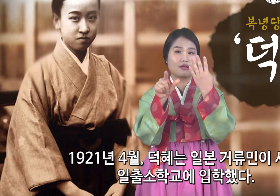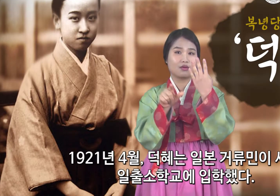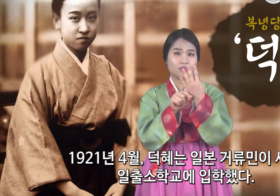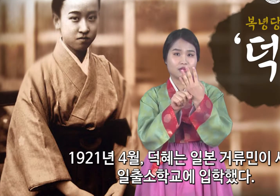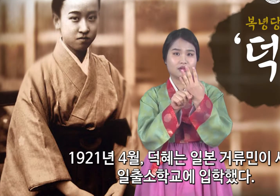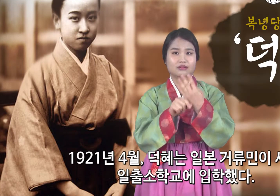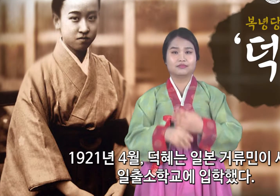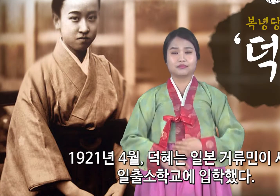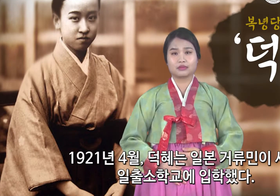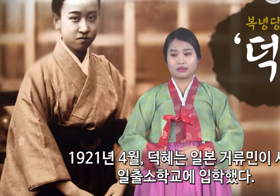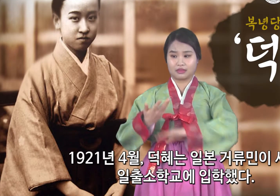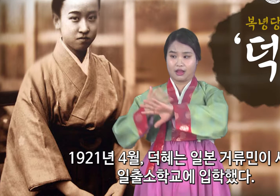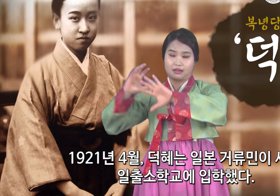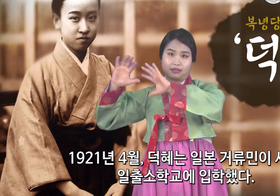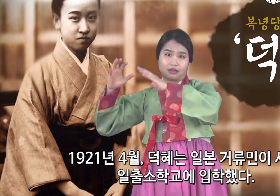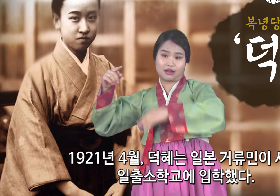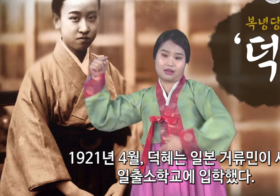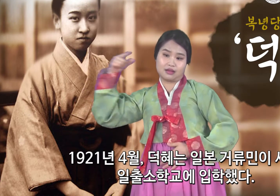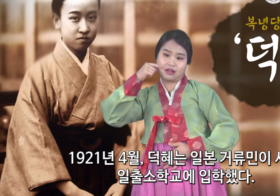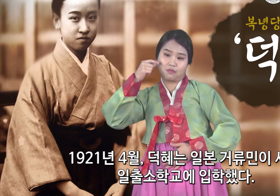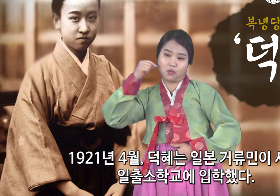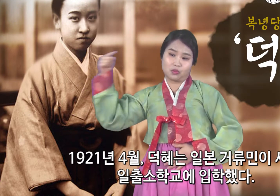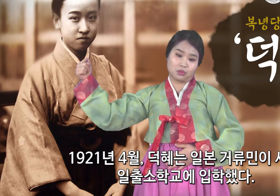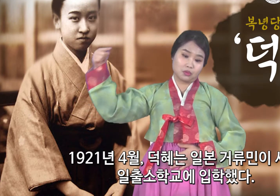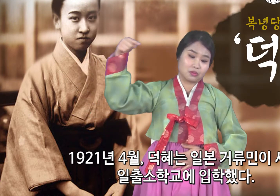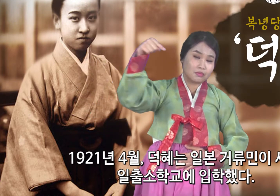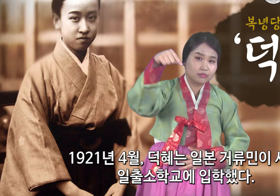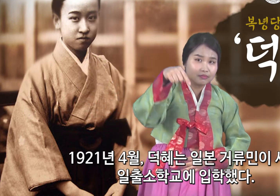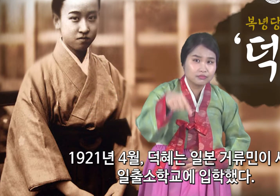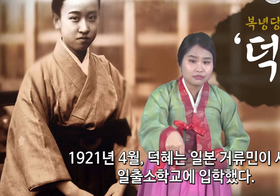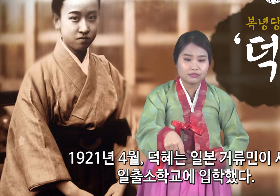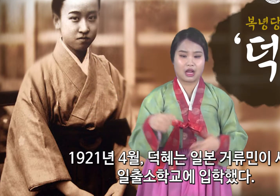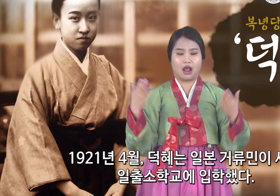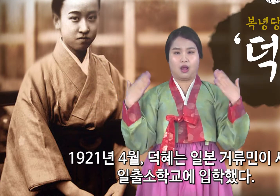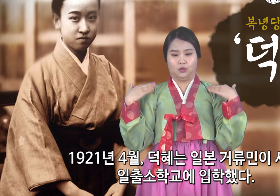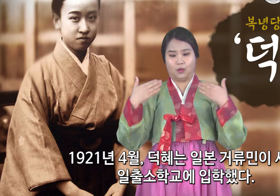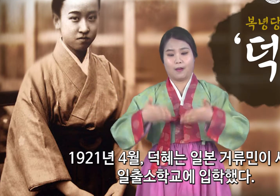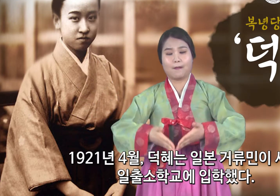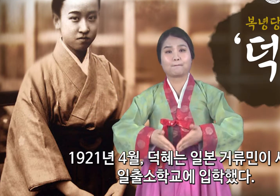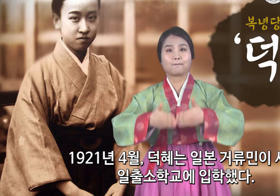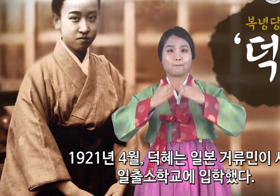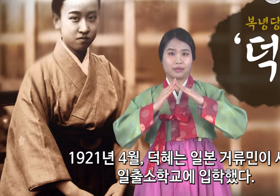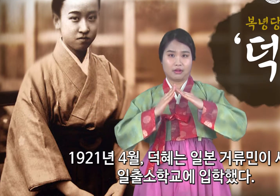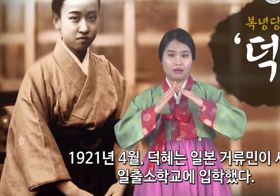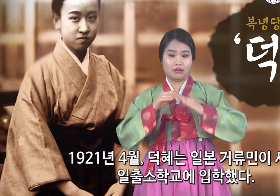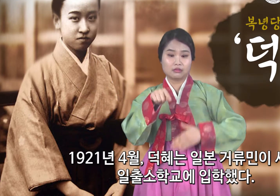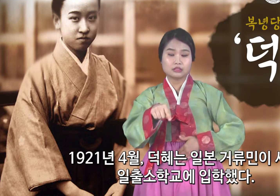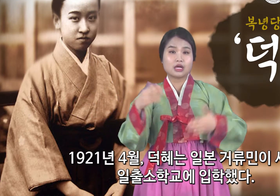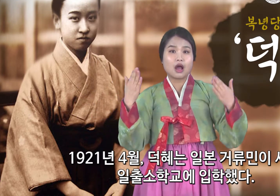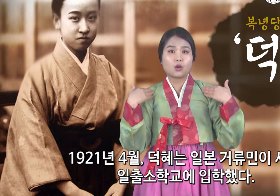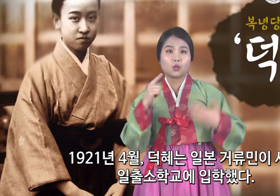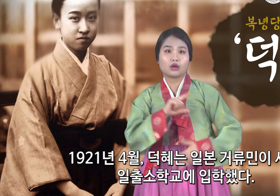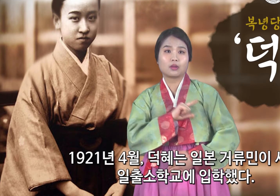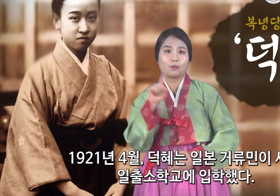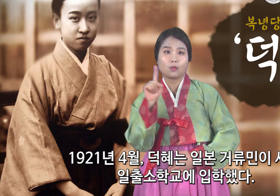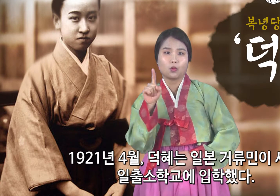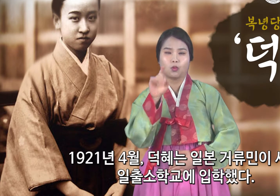(1921년 4월) 덕혜는 일본 거류민이 세운 일출 소학교에 입학했다.